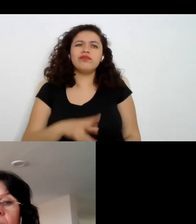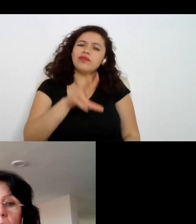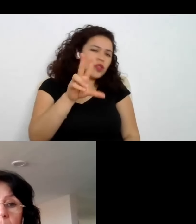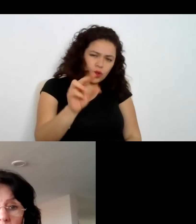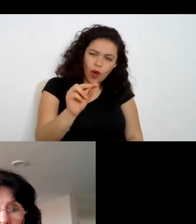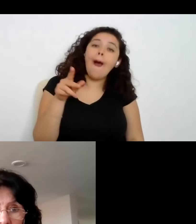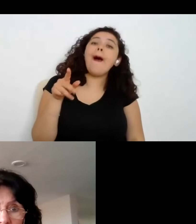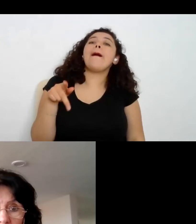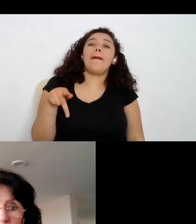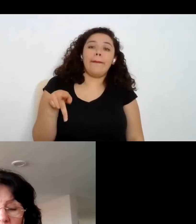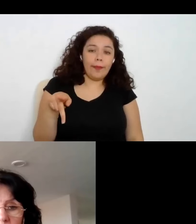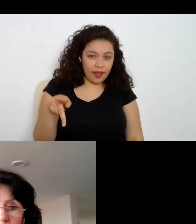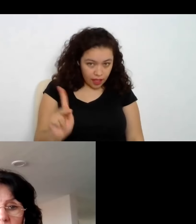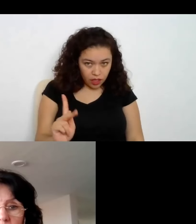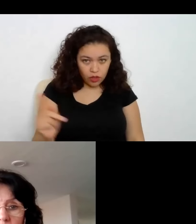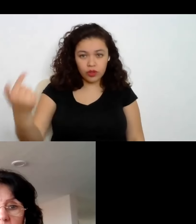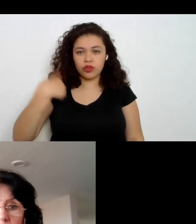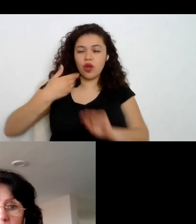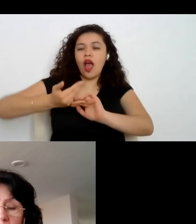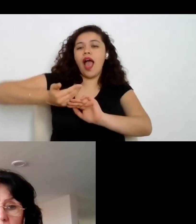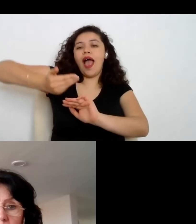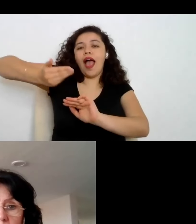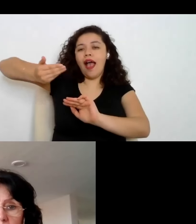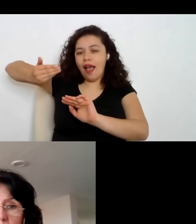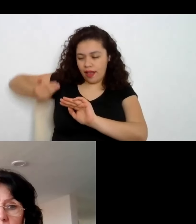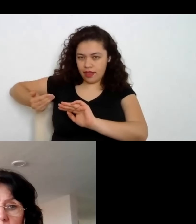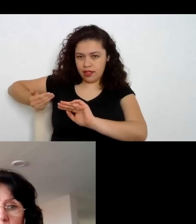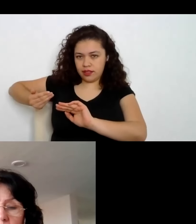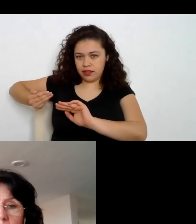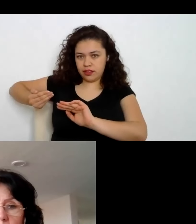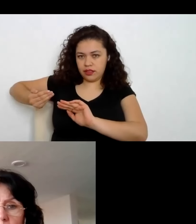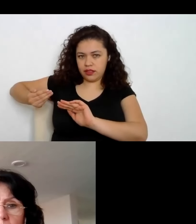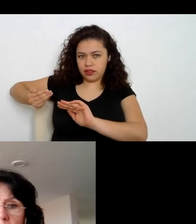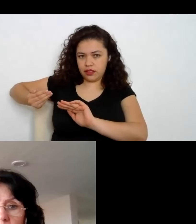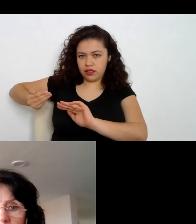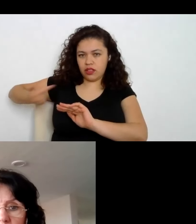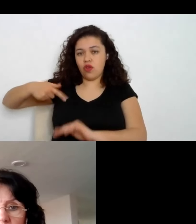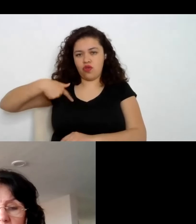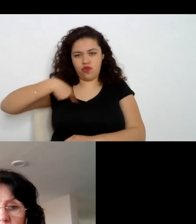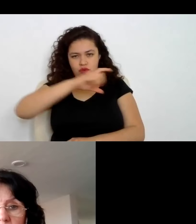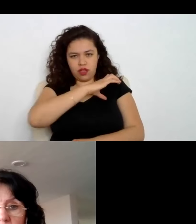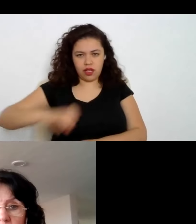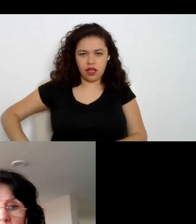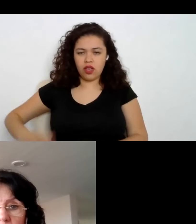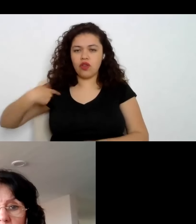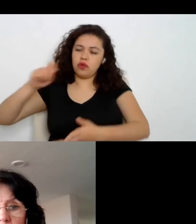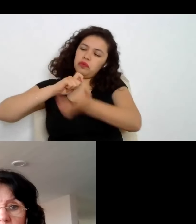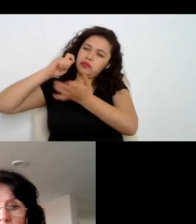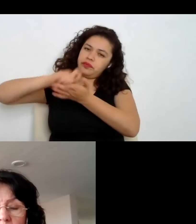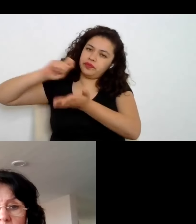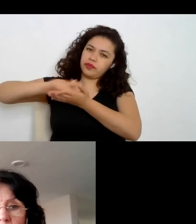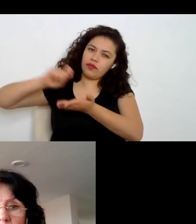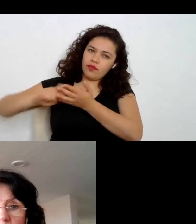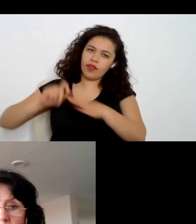Pero si yo antes de entrar como candidato lleno, por ejemplo, luego